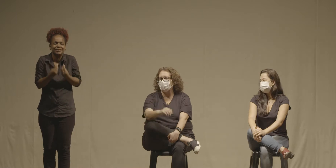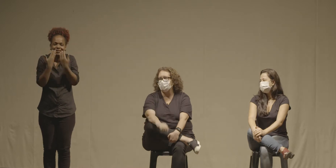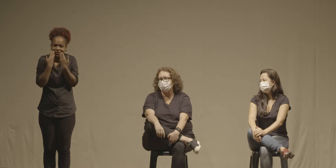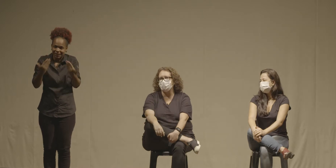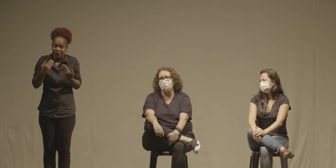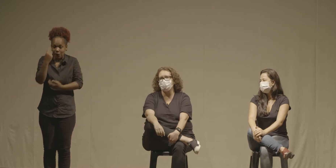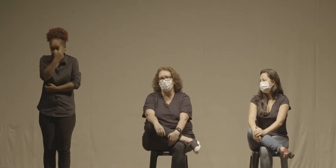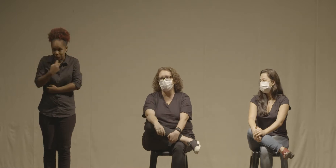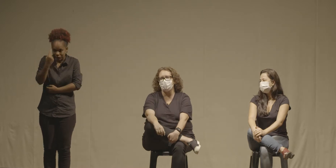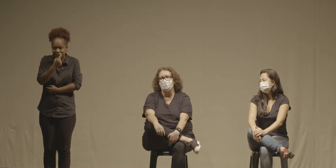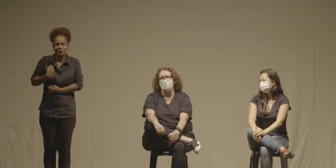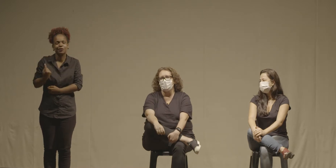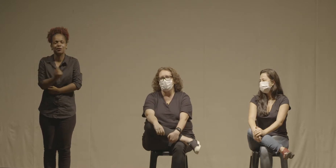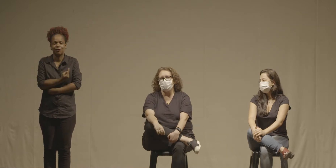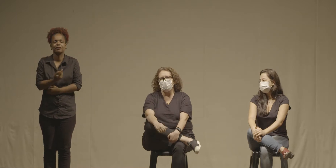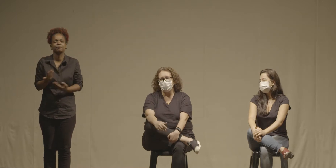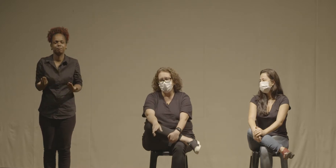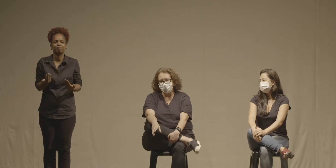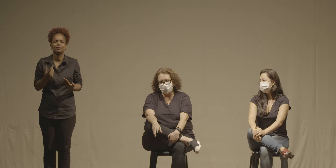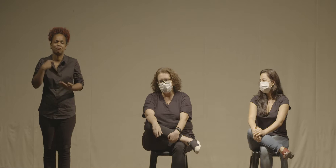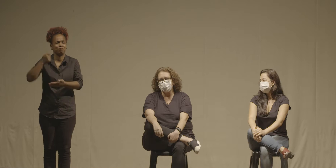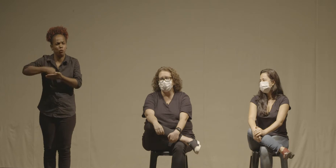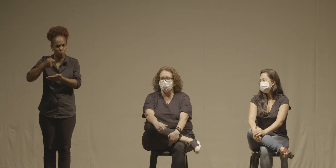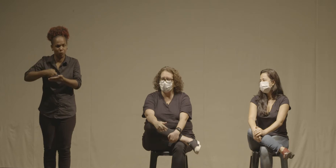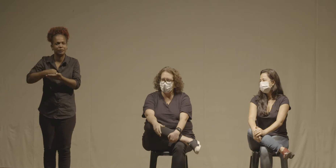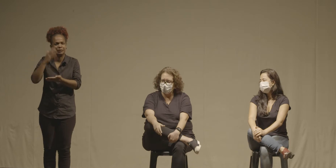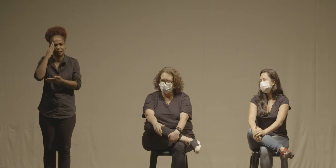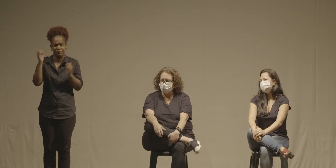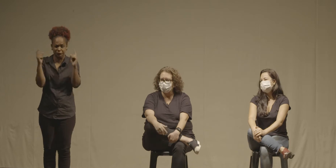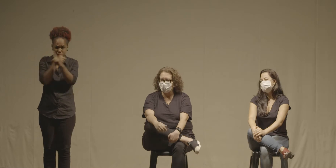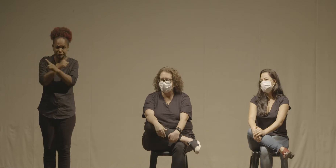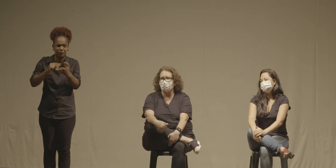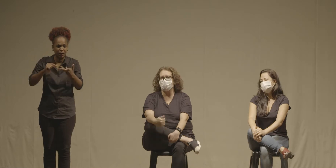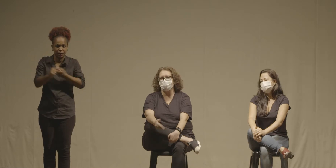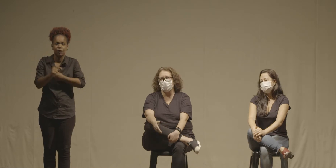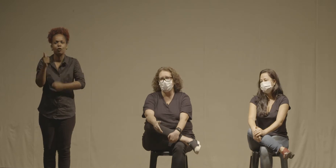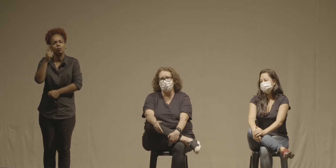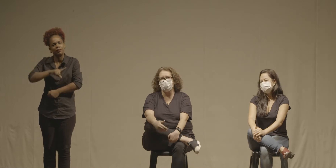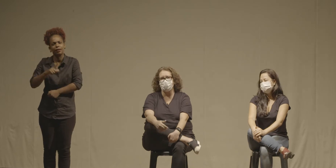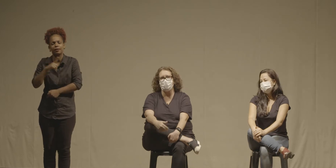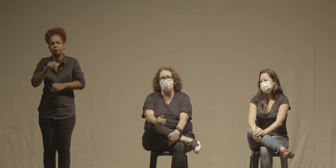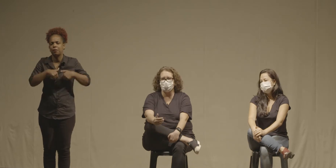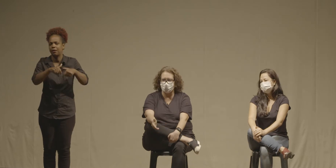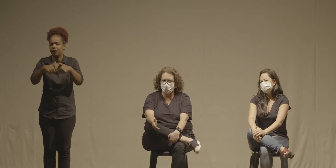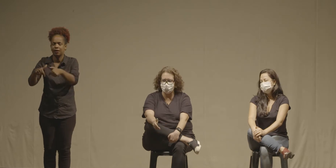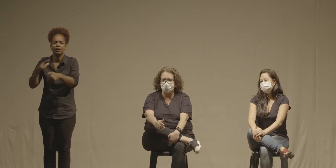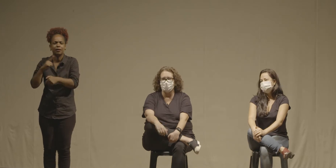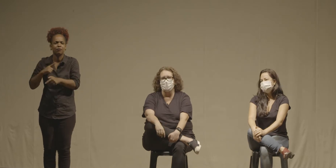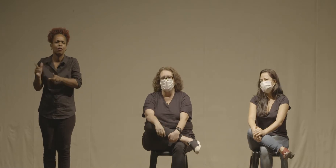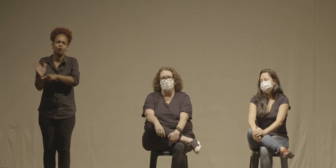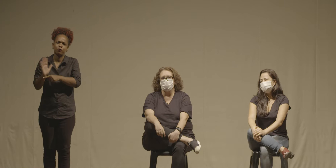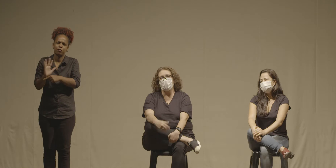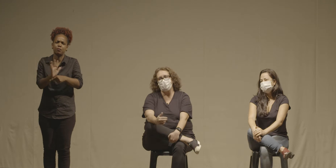estampada no rosto quando a gente, com tanta luta, com tanta dificuldade, consegue realizar um